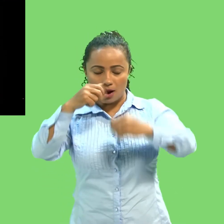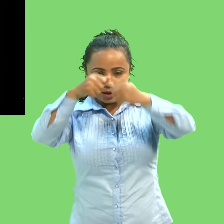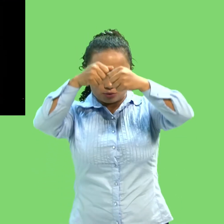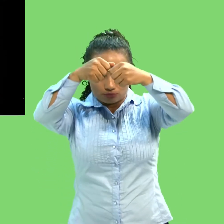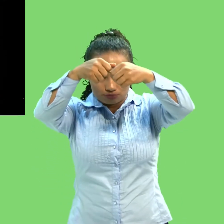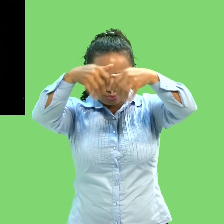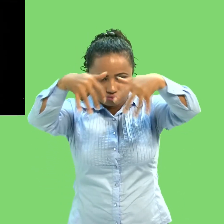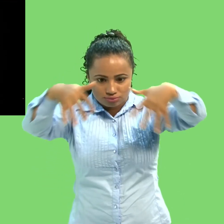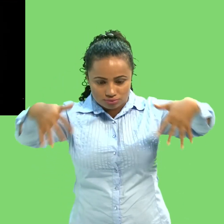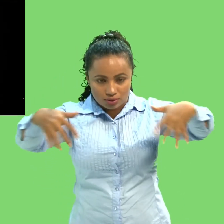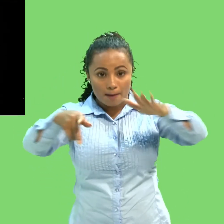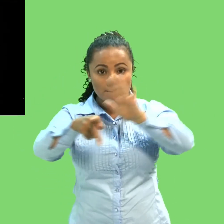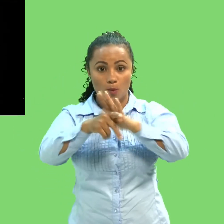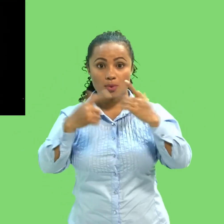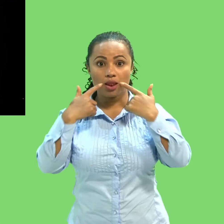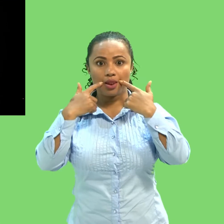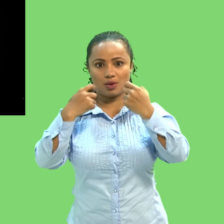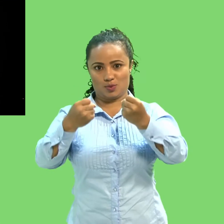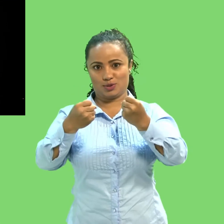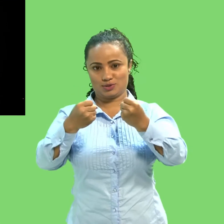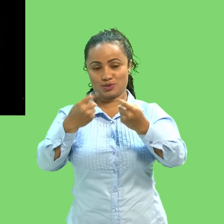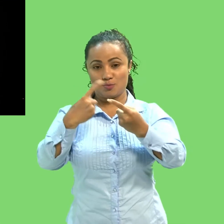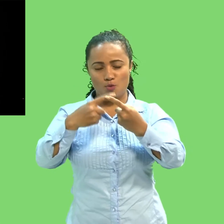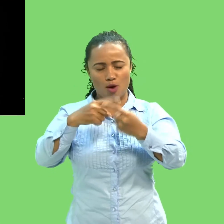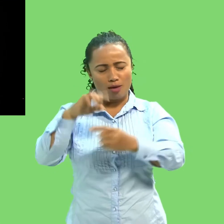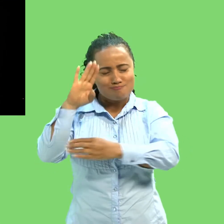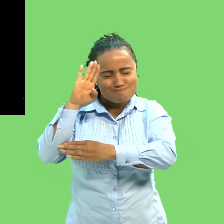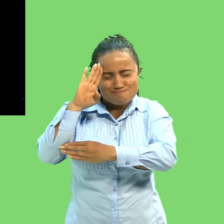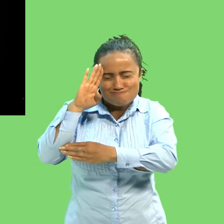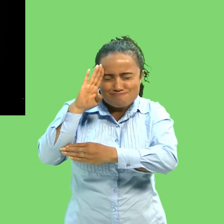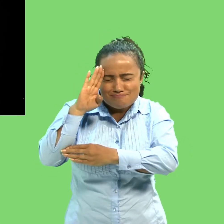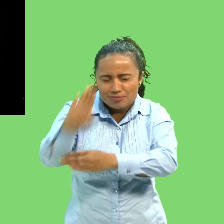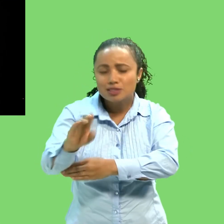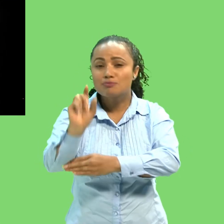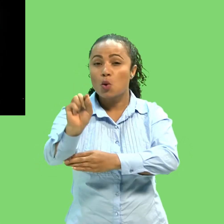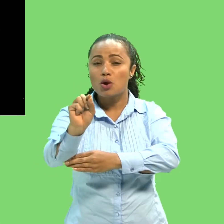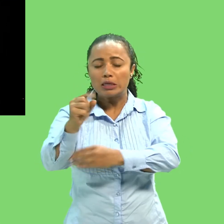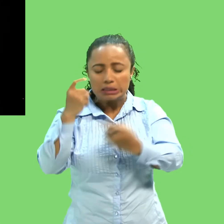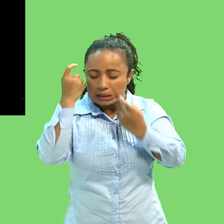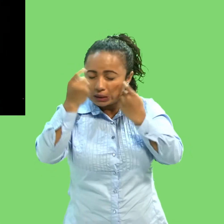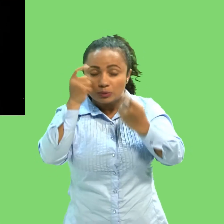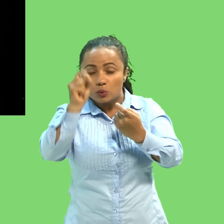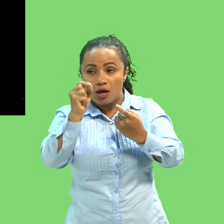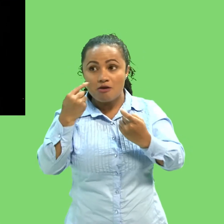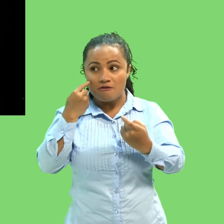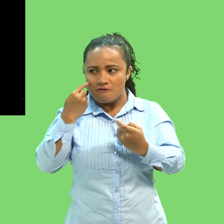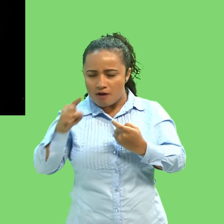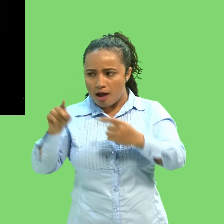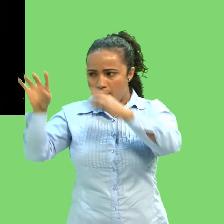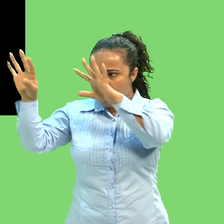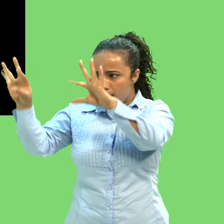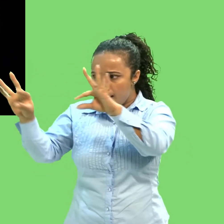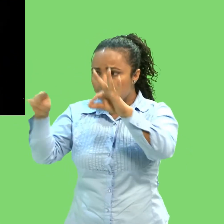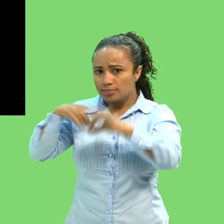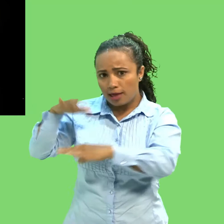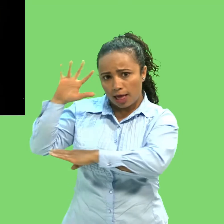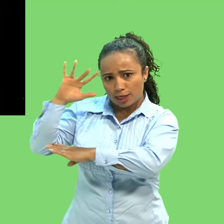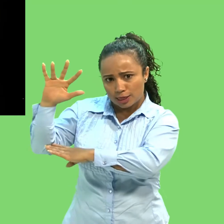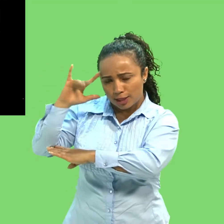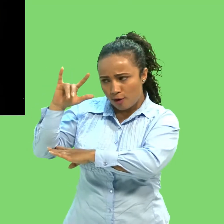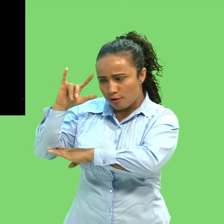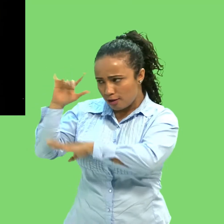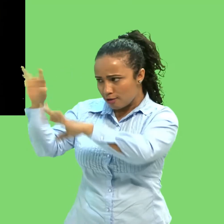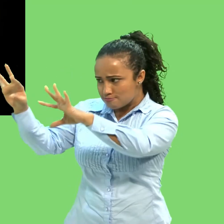da linguística em que a principal preocupação é a aplicação de teorias linguísticas,